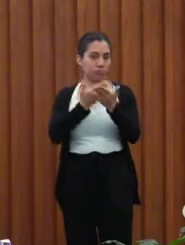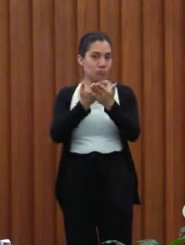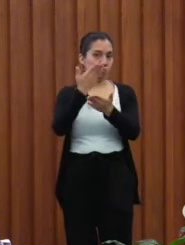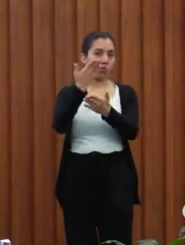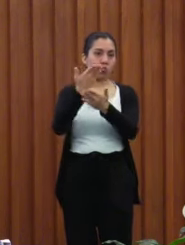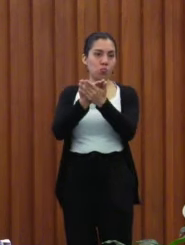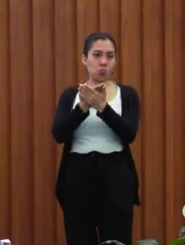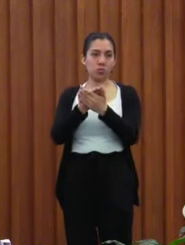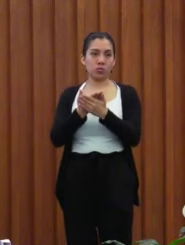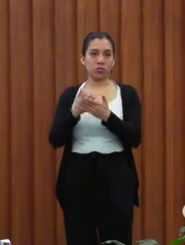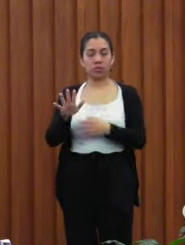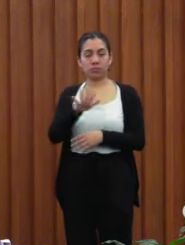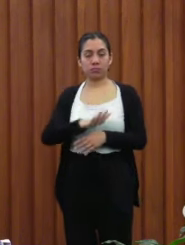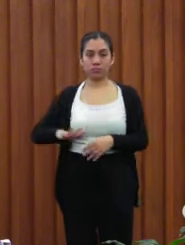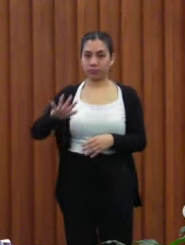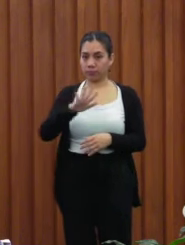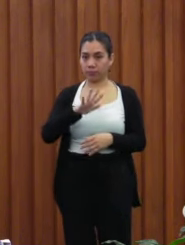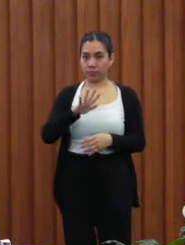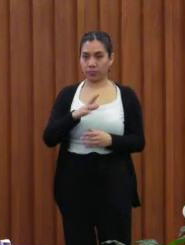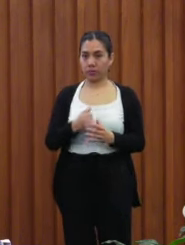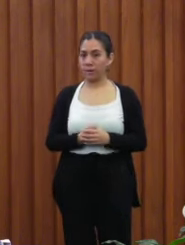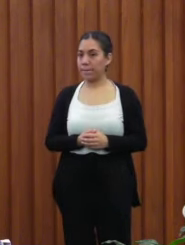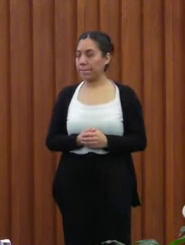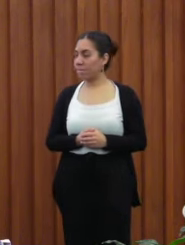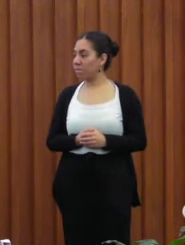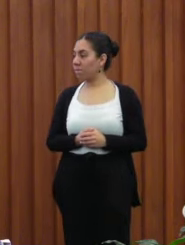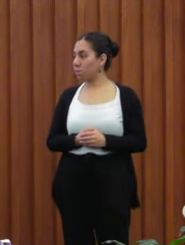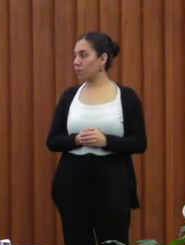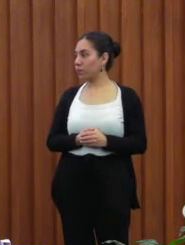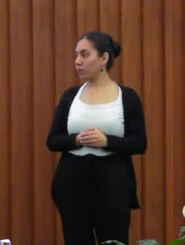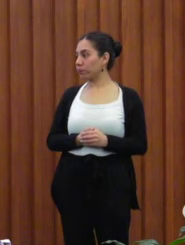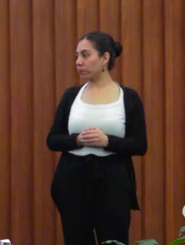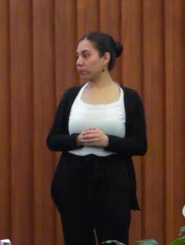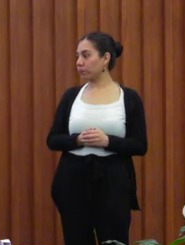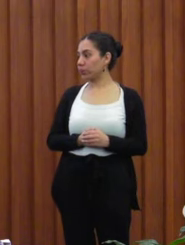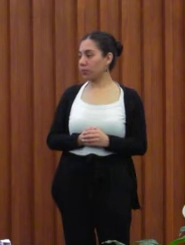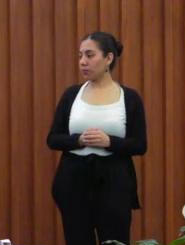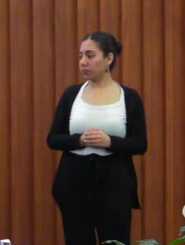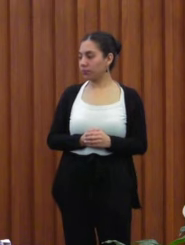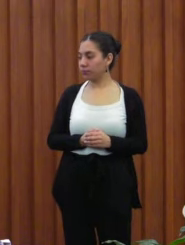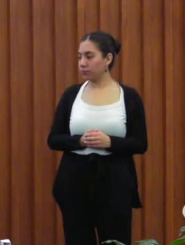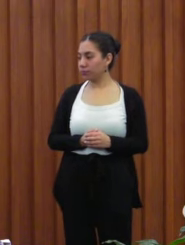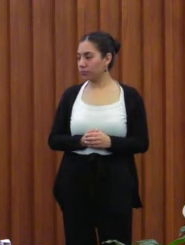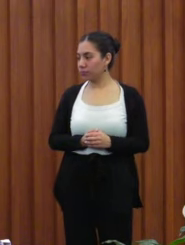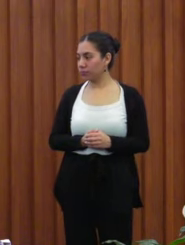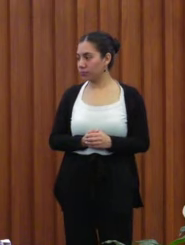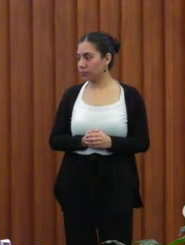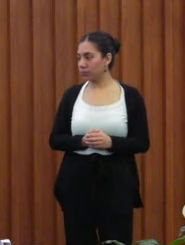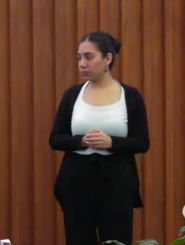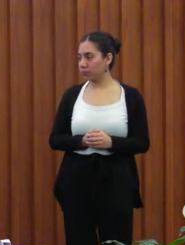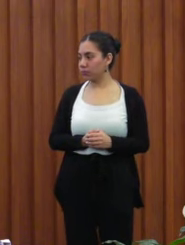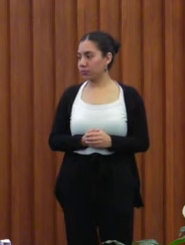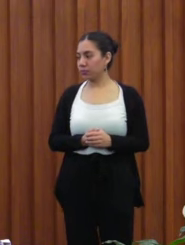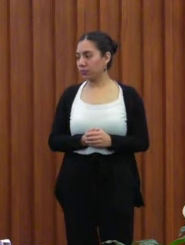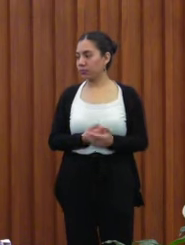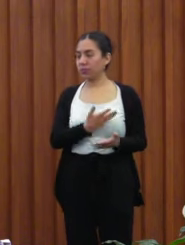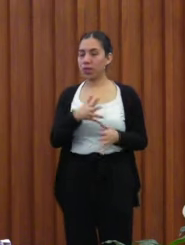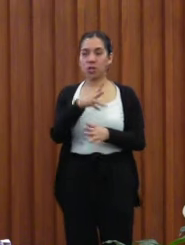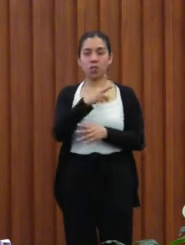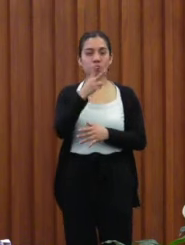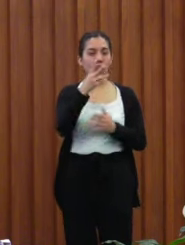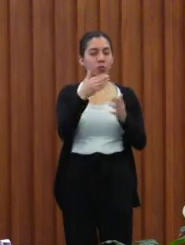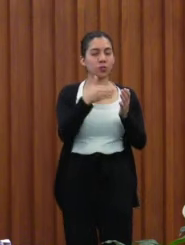situación que lo marca. Que no es menor, no es menor pensar, si lo sacamos así, que en los últimos dos años,